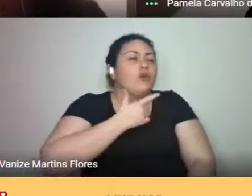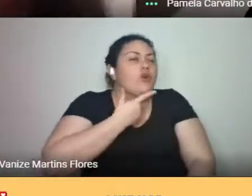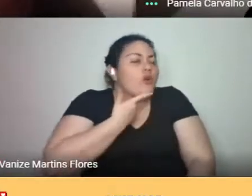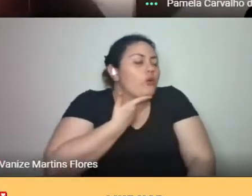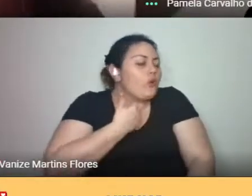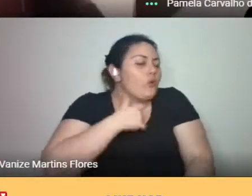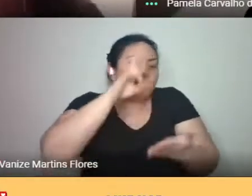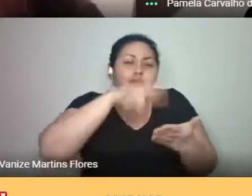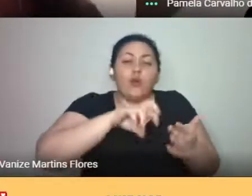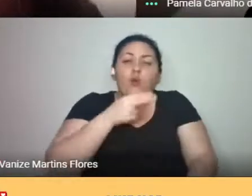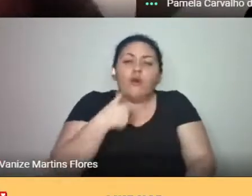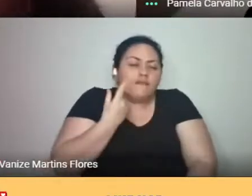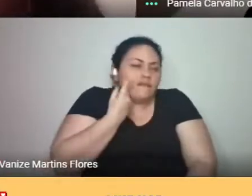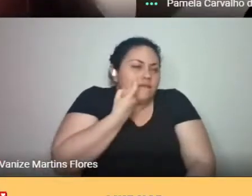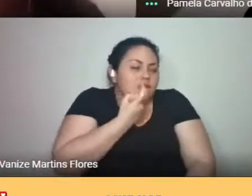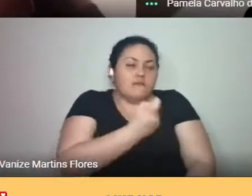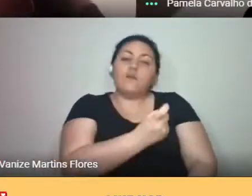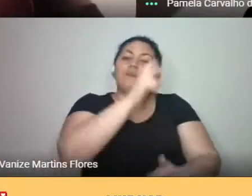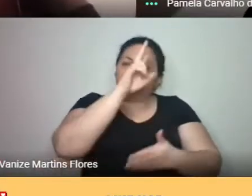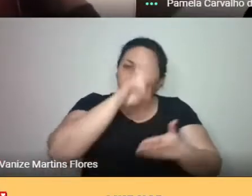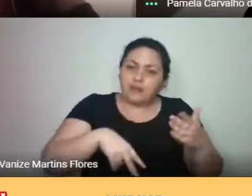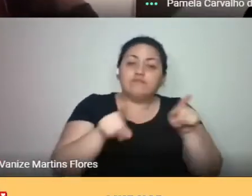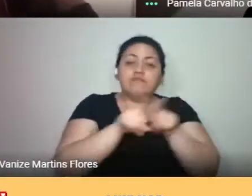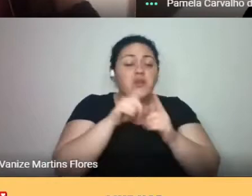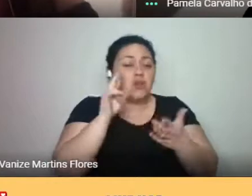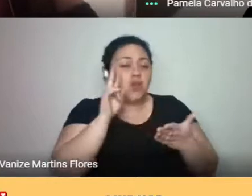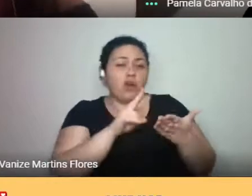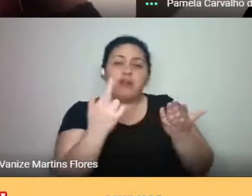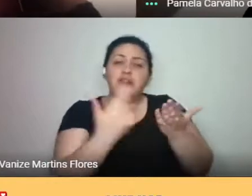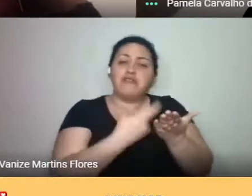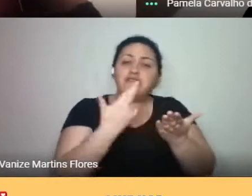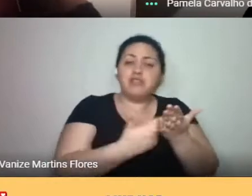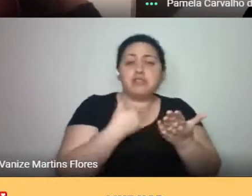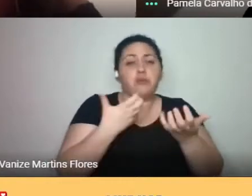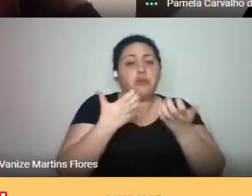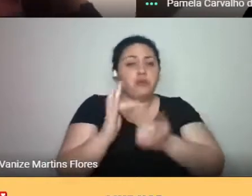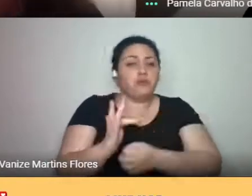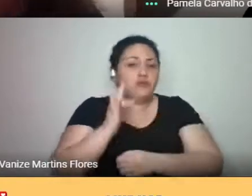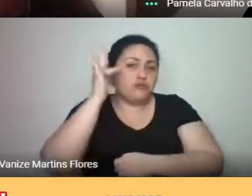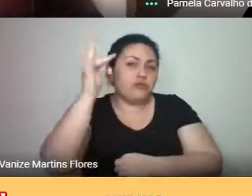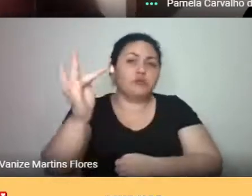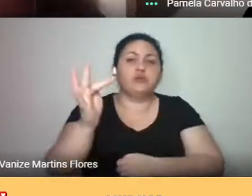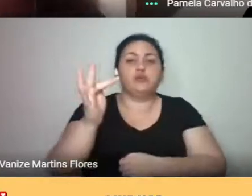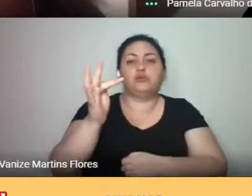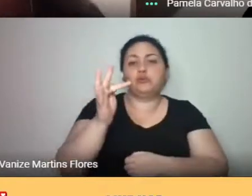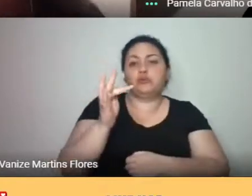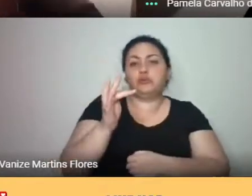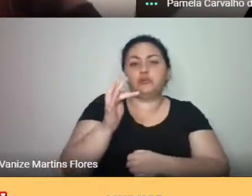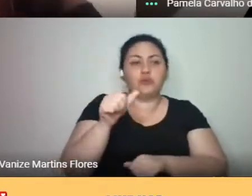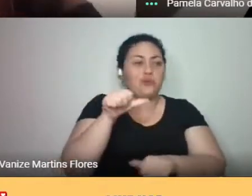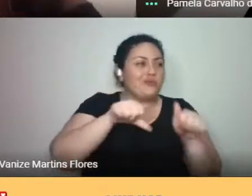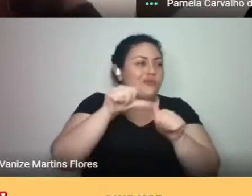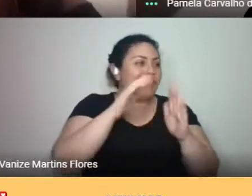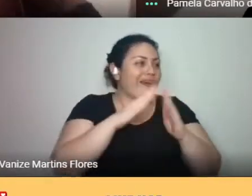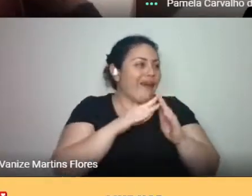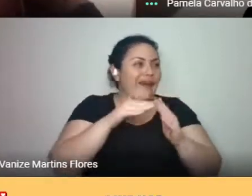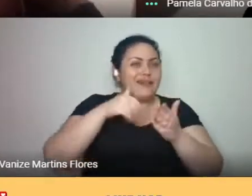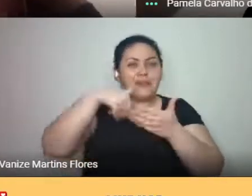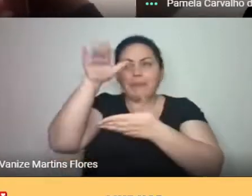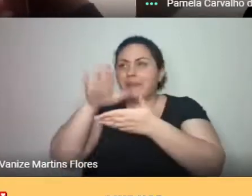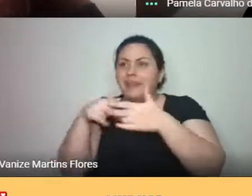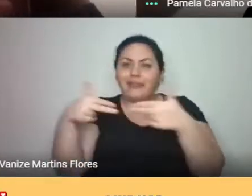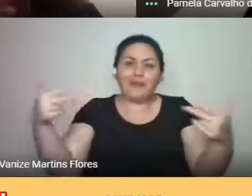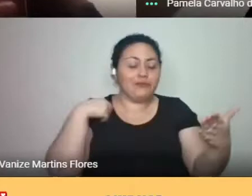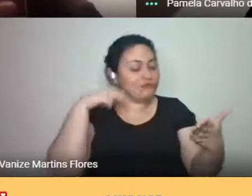ler, eu vou ler uma revista que, de repente, eu penso em fazer algumas mudanças ou em casa, né, mas eu vou